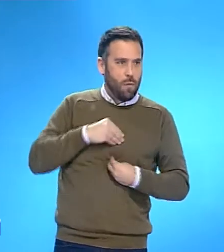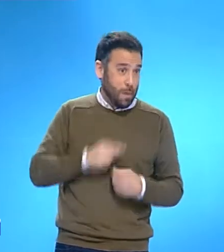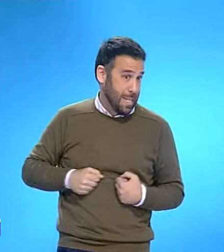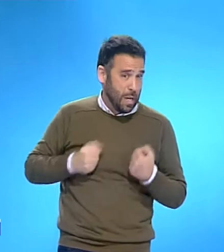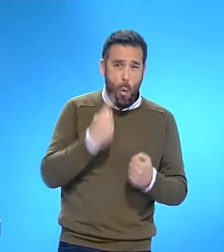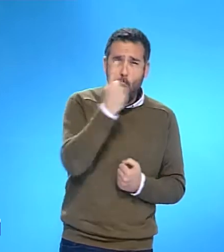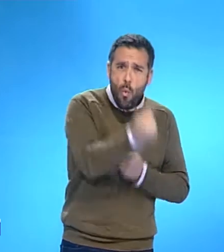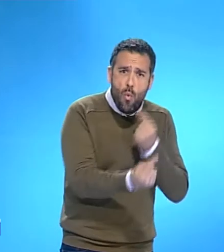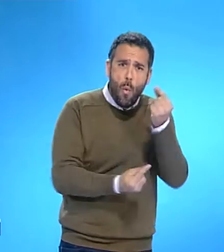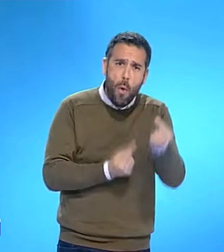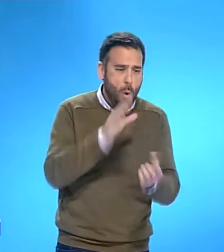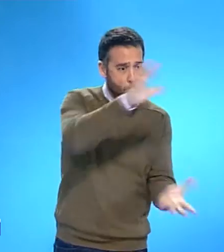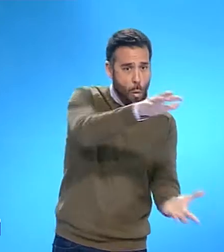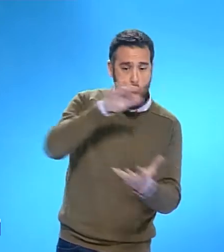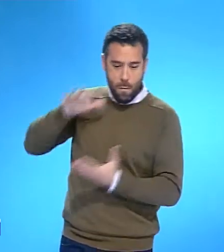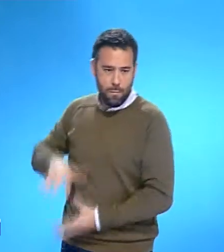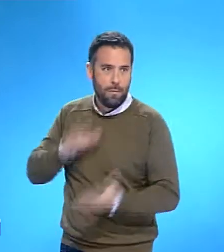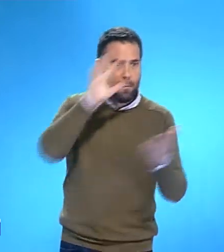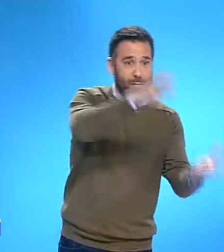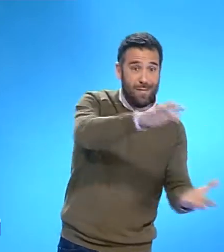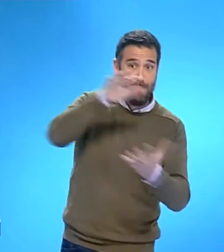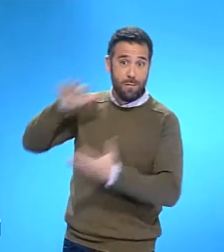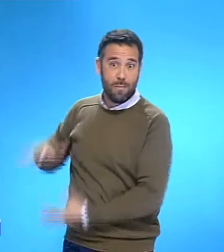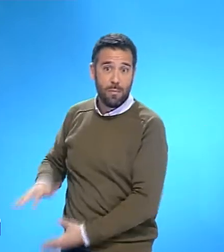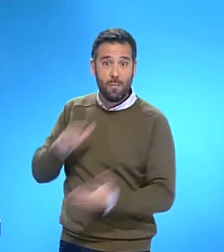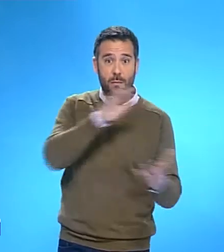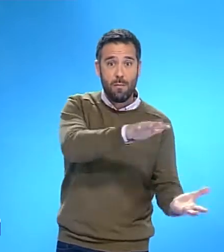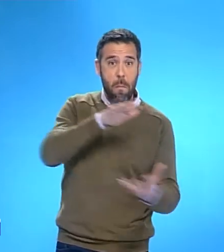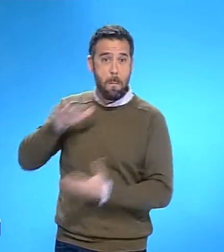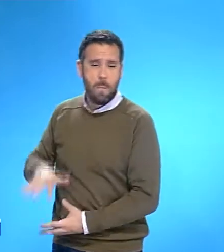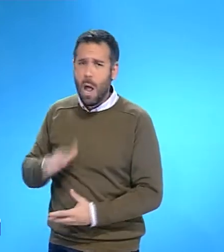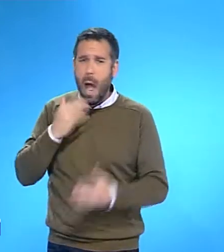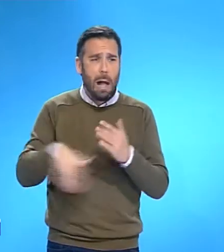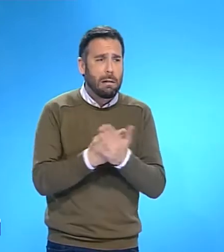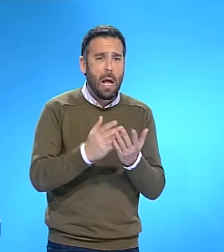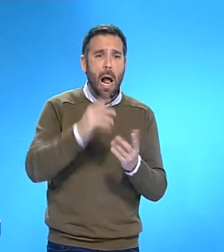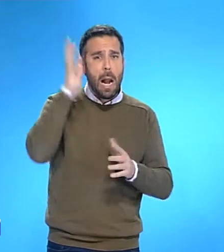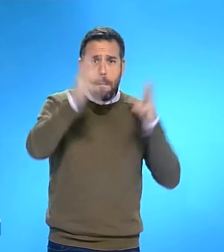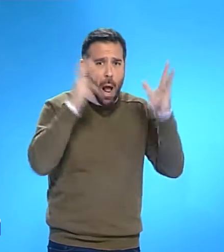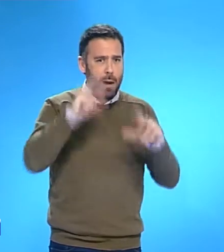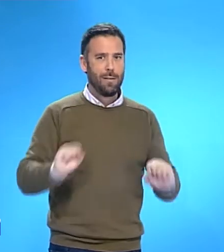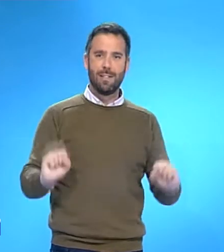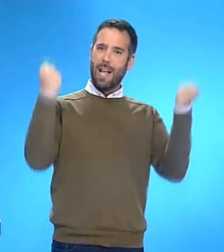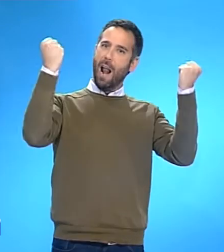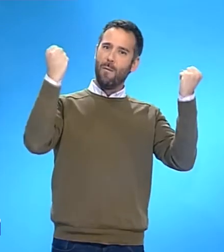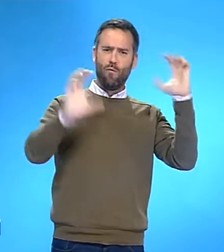de Bambi. Así que fue sacando los animales uno a uno hasta que todos estuvieron salvados.